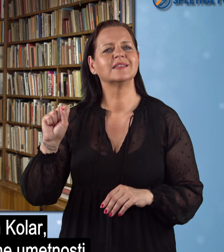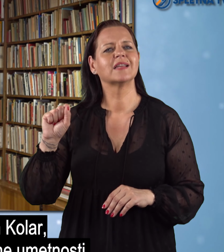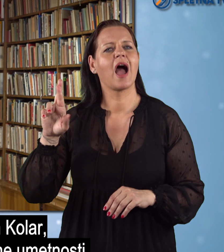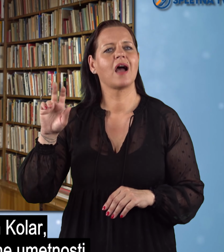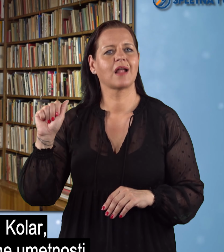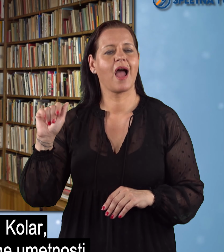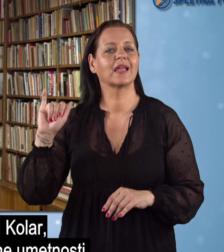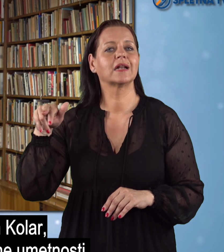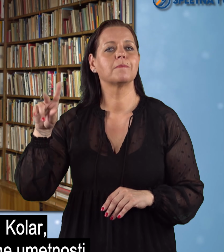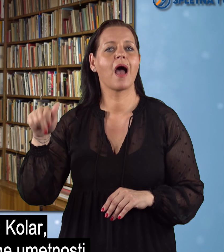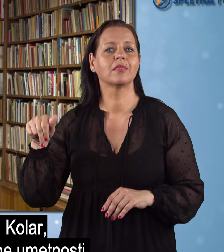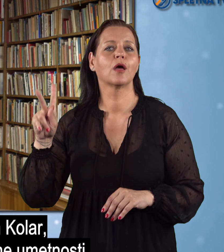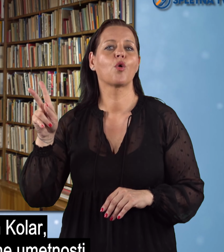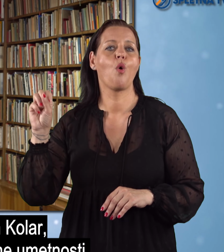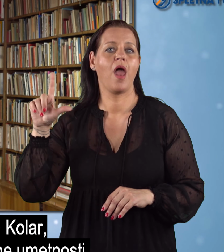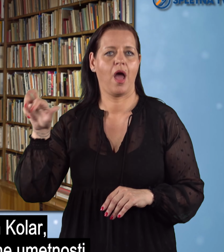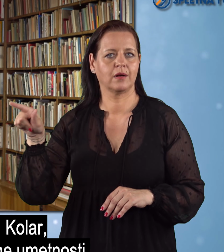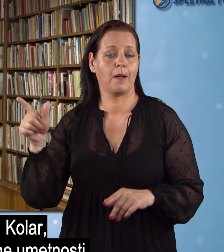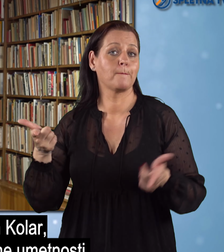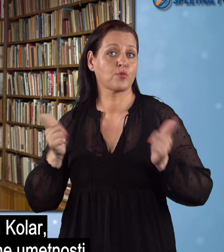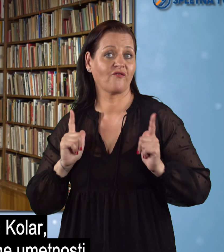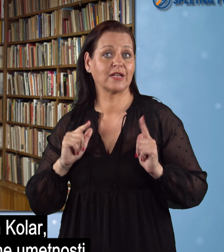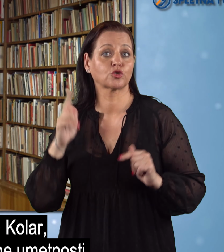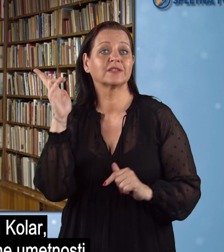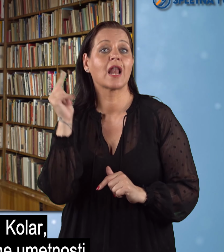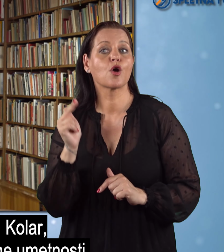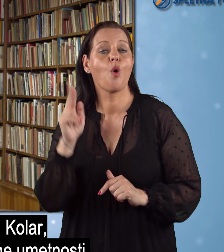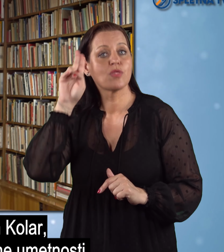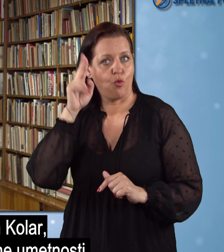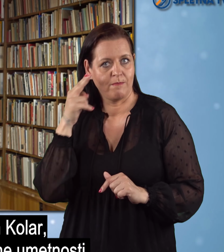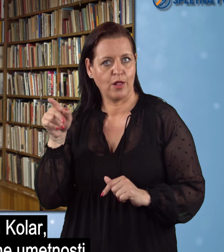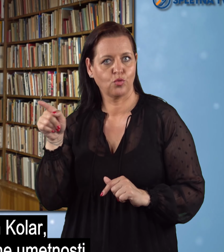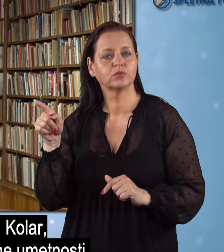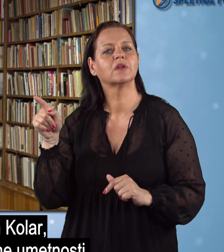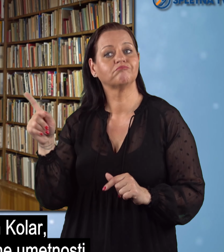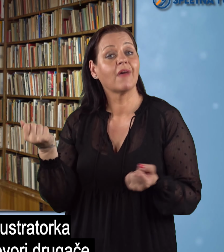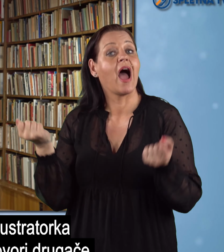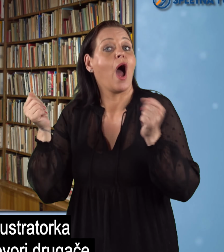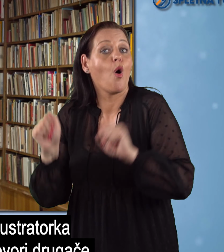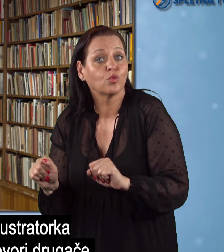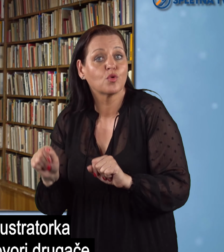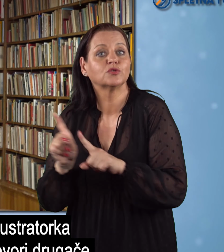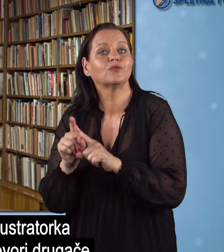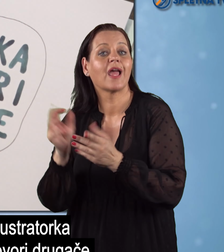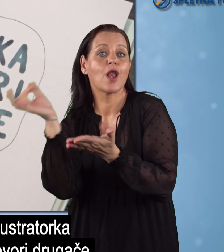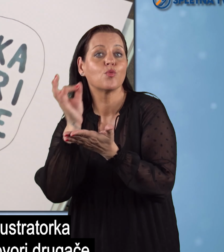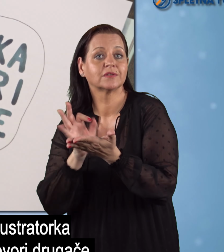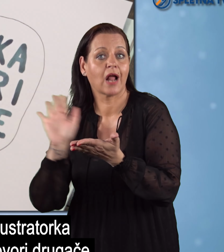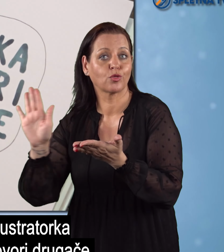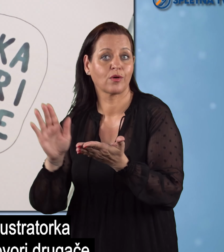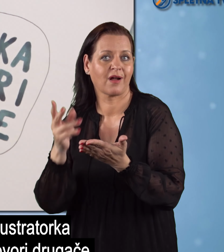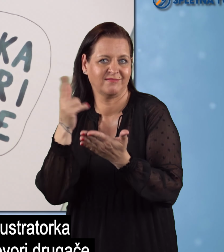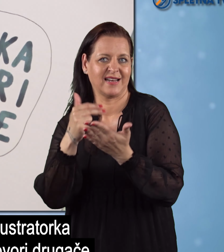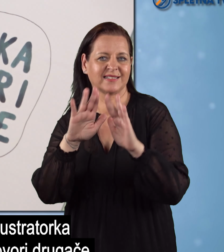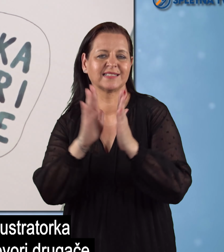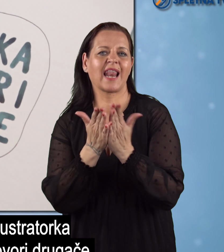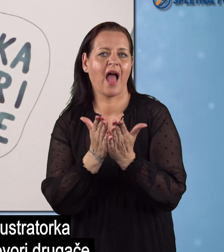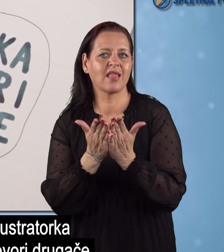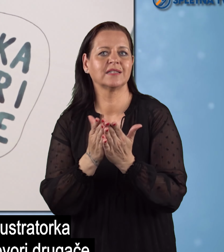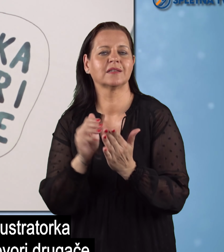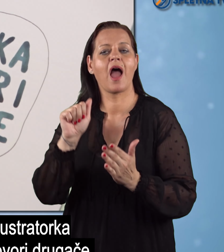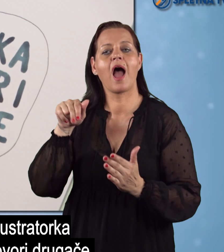Sara Irman Kolar, profesorica likovne umetnosti, je avtorica in ilustratorka slikanice Anika